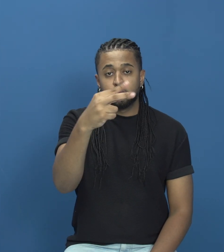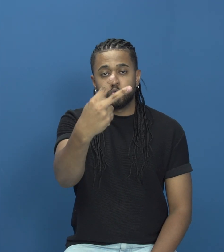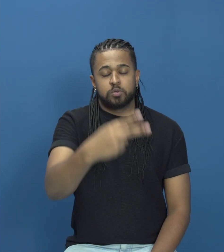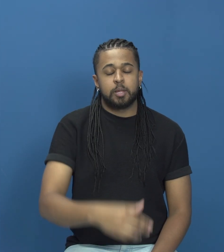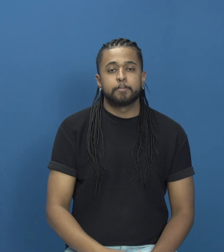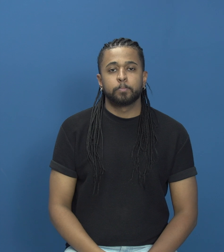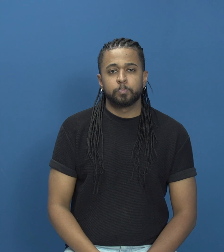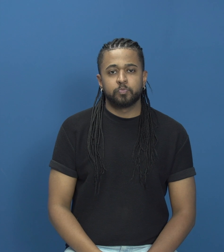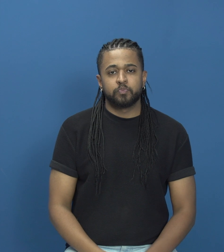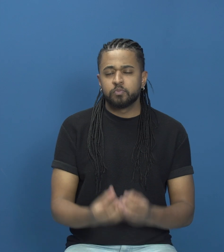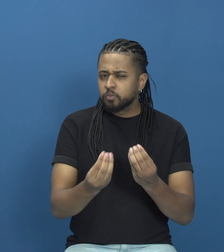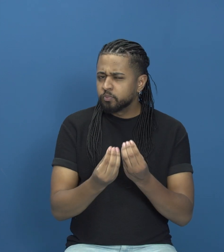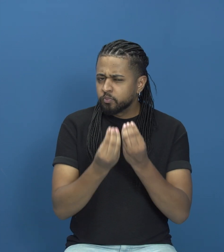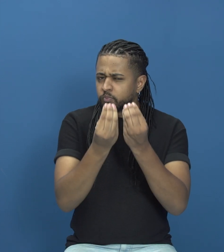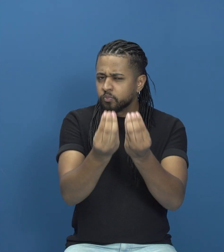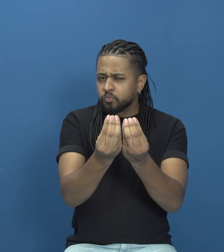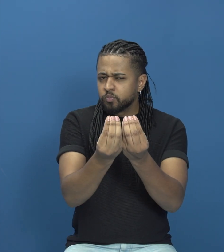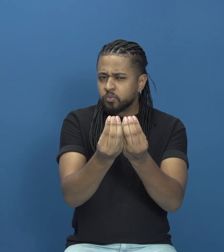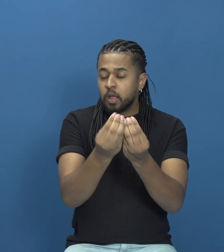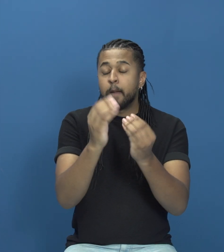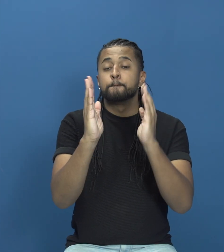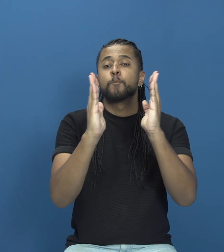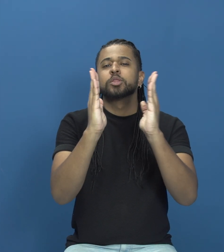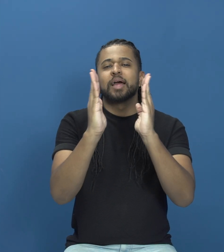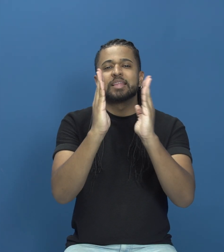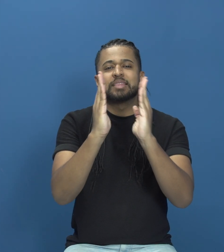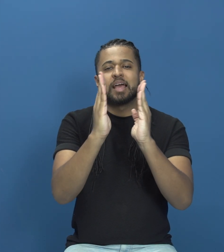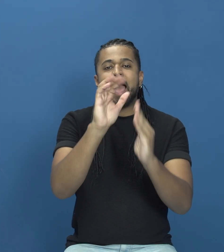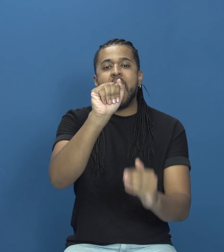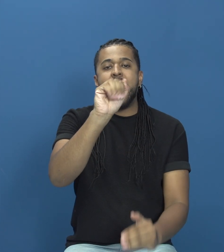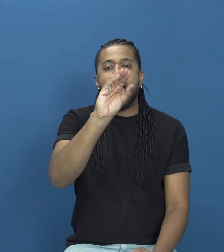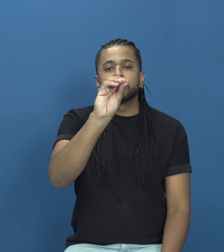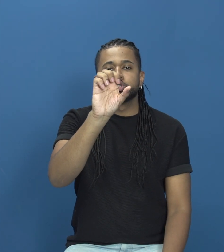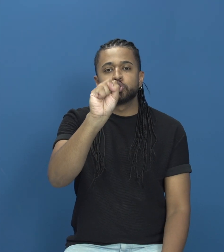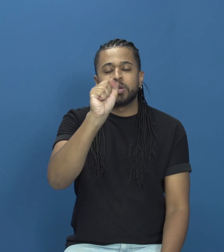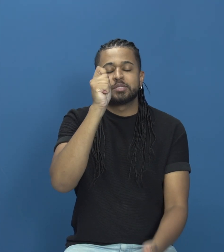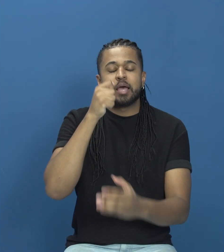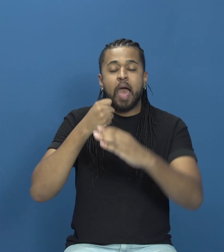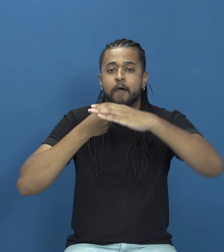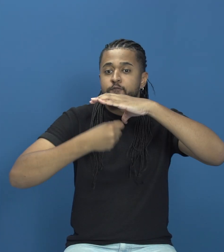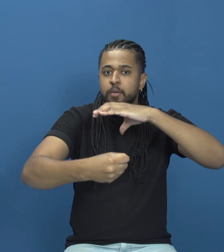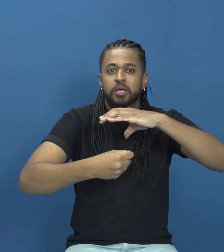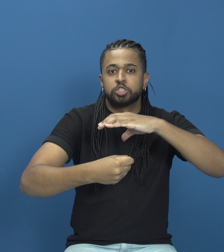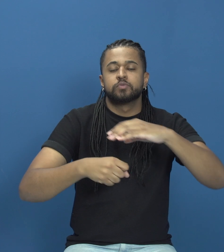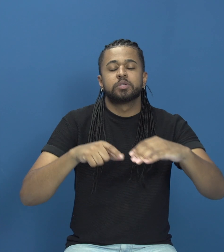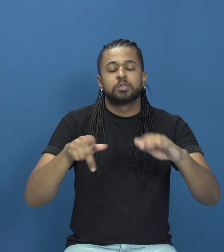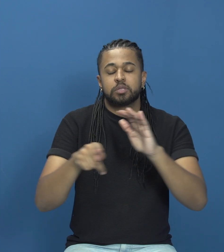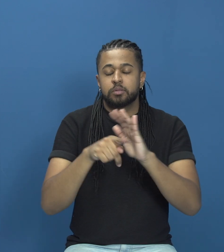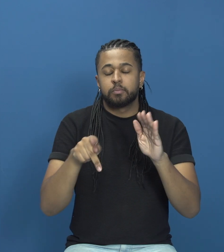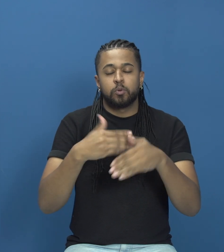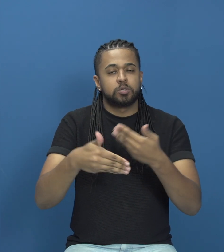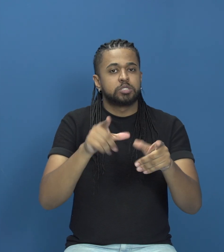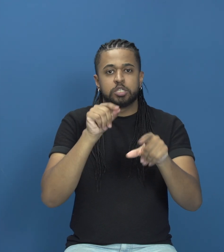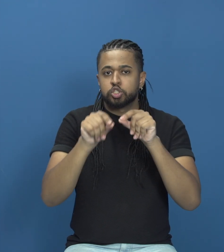5.2. Serão ofertadas as seguintes modalidades de ações afirmativas no presente processo seletivo.